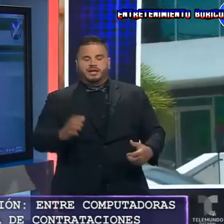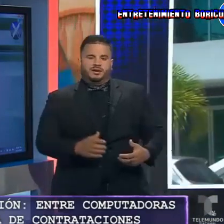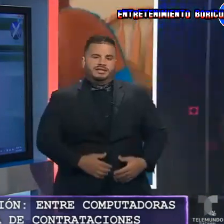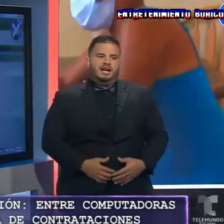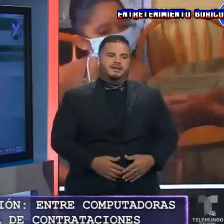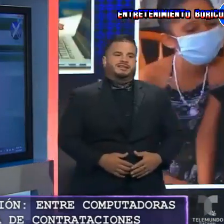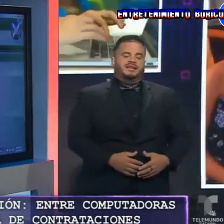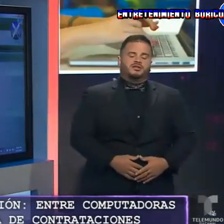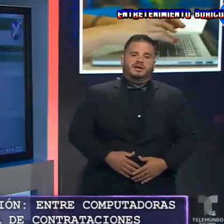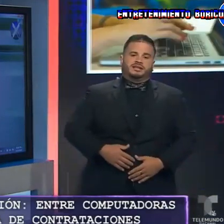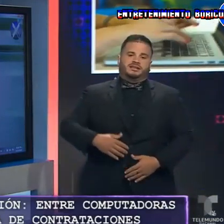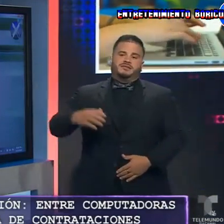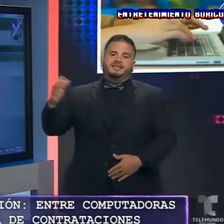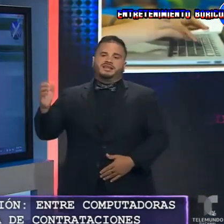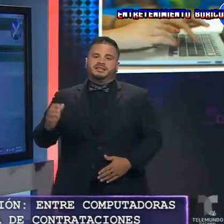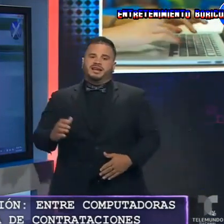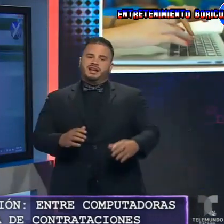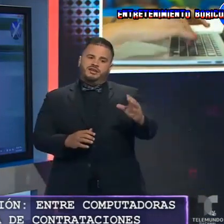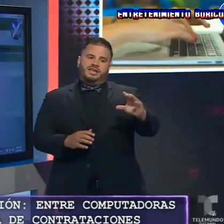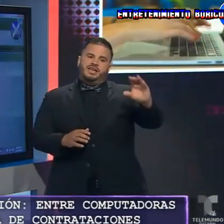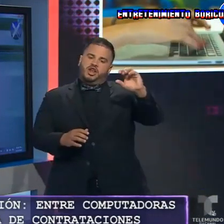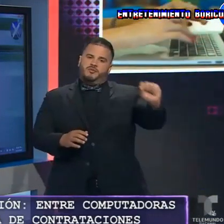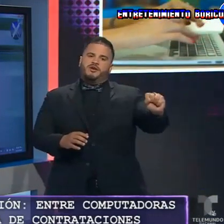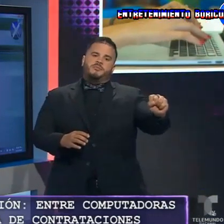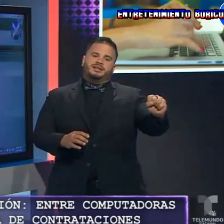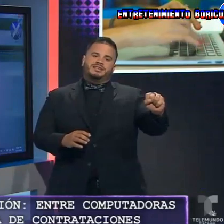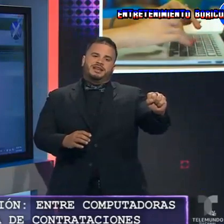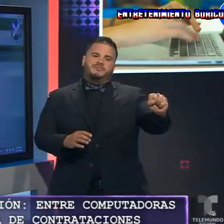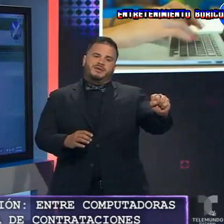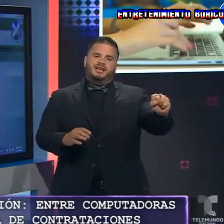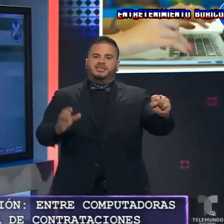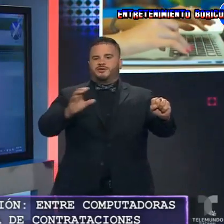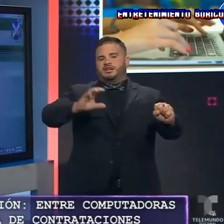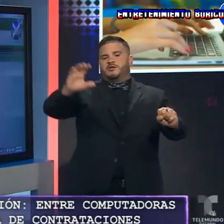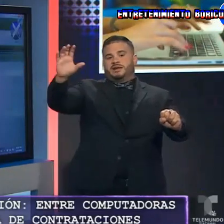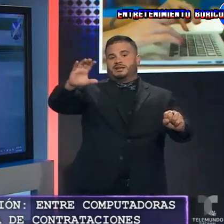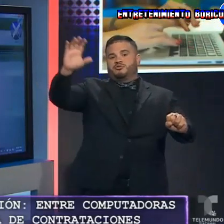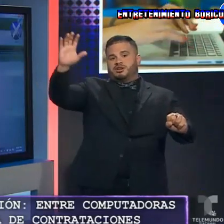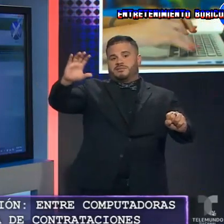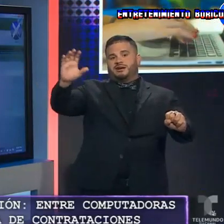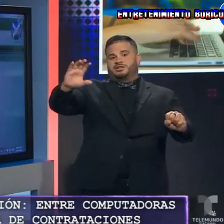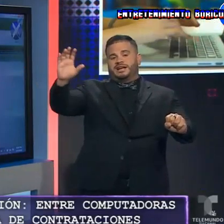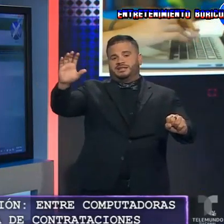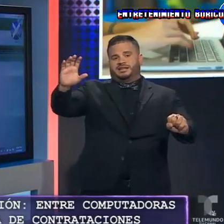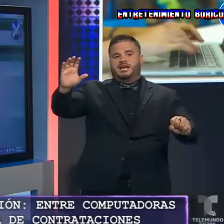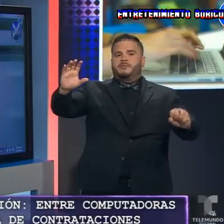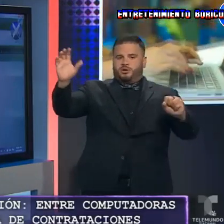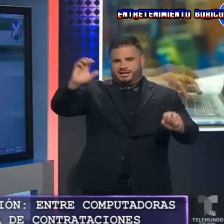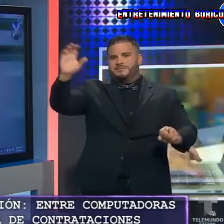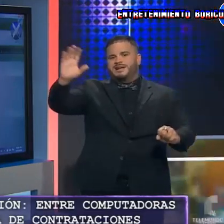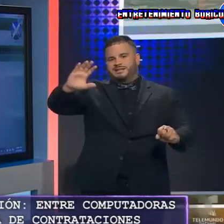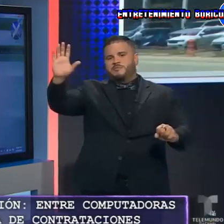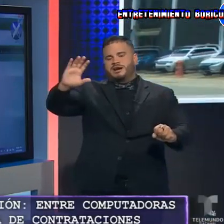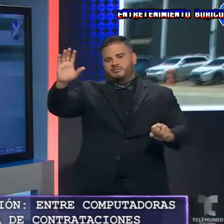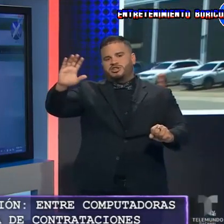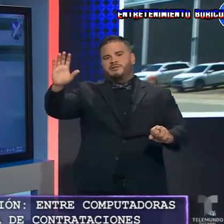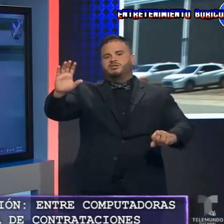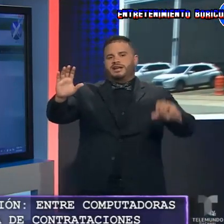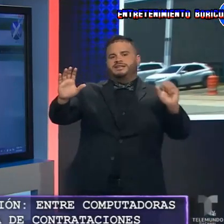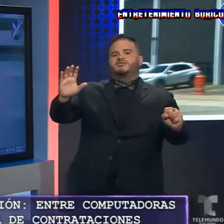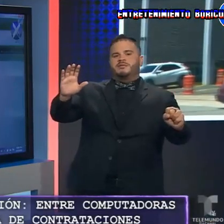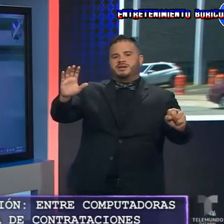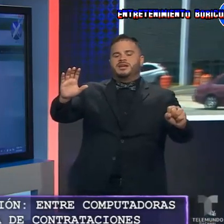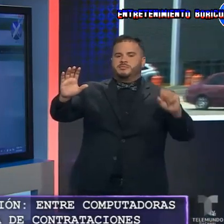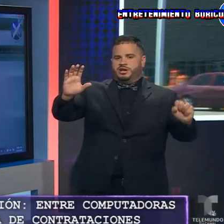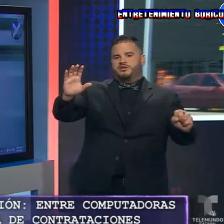otra. Y lo que estaba planteando este demandante era, oye, no me compraste a mí las mías, te fuiste y compraste muchas más a otra gente, porque siempre quisiste comprarle muchas